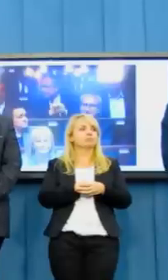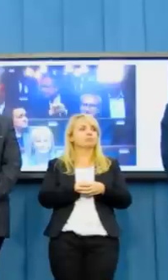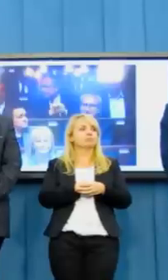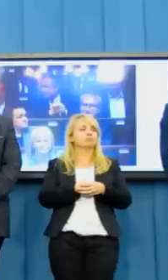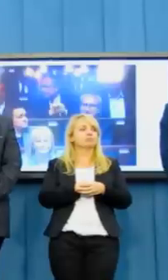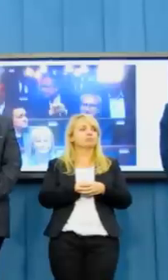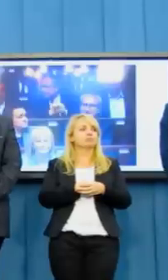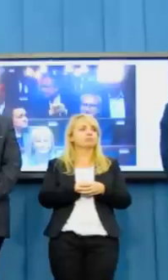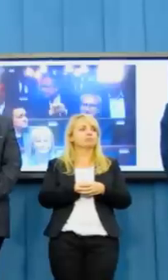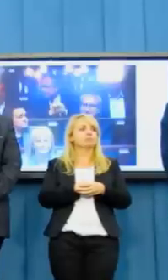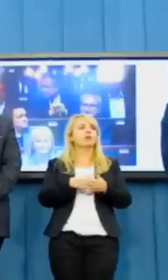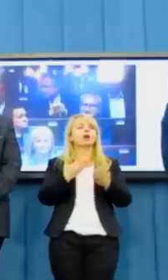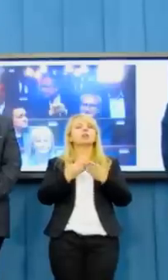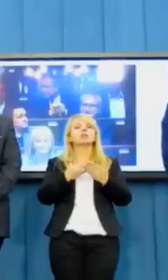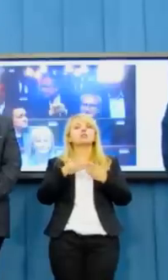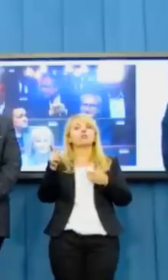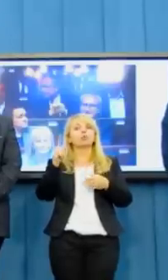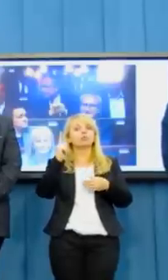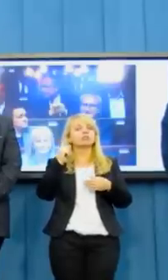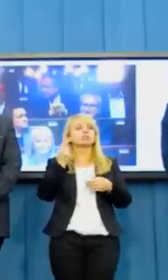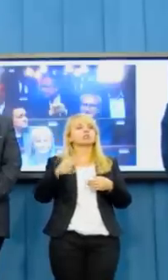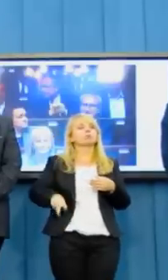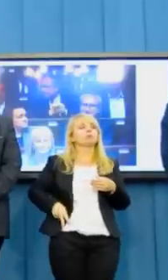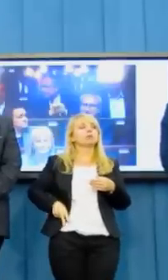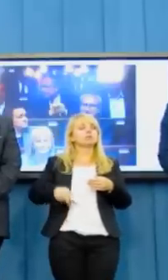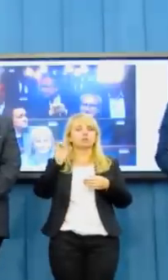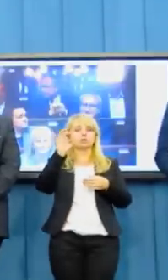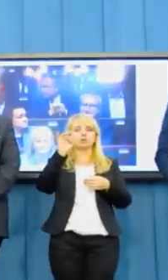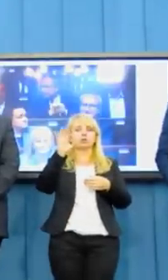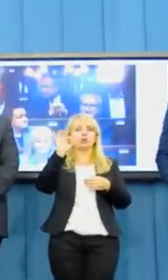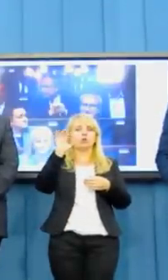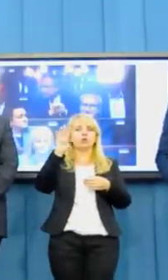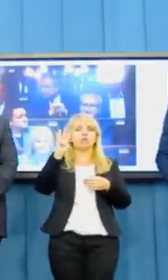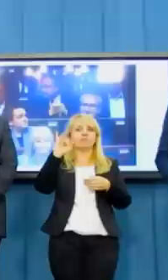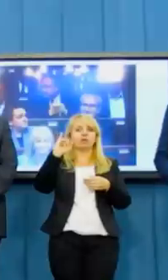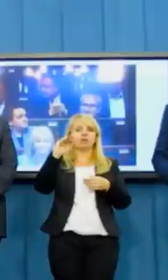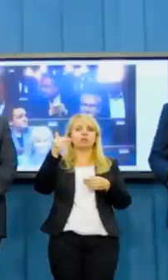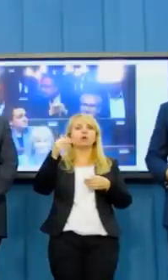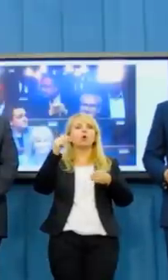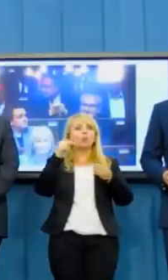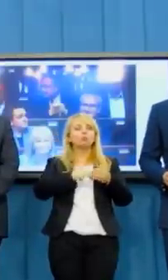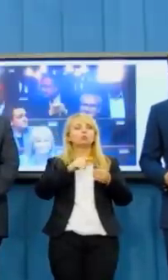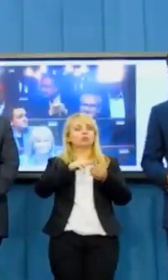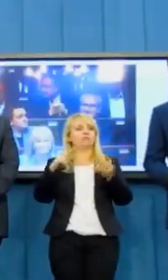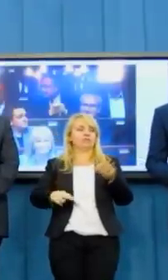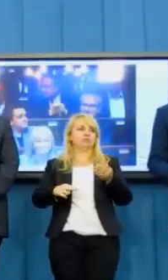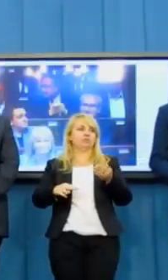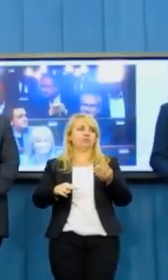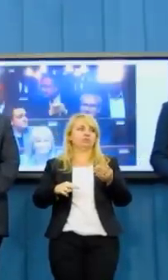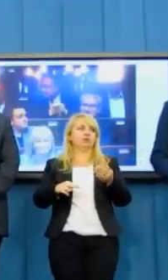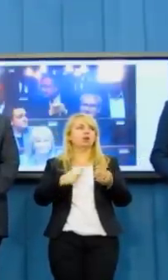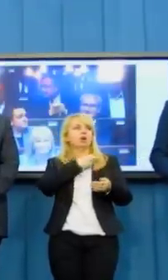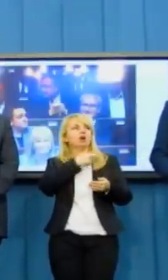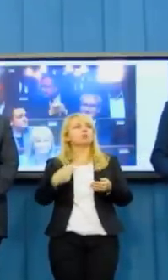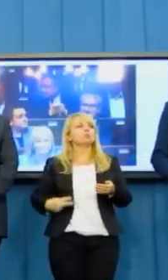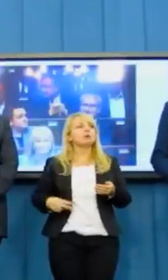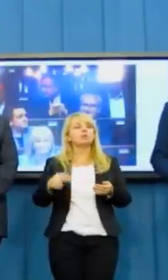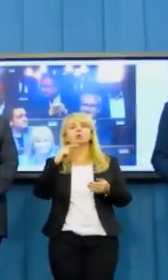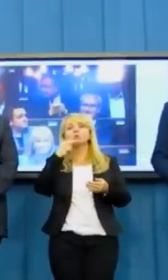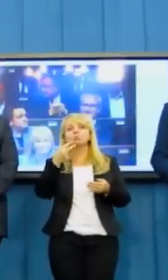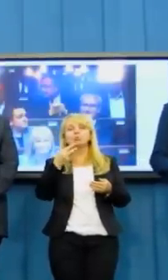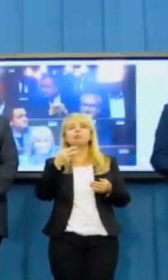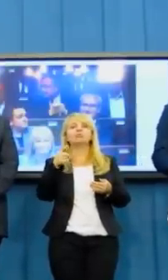Mam pytanie, dlaczego uważacie, że minister Gowin powinien podać się do dymisji? Premier mówi, że jego działania w sprawie sędziego Milewskiego